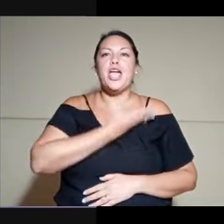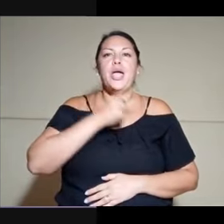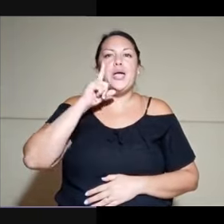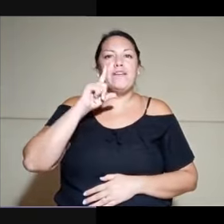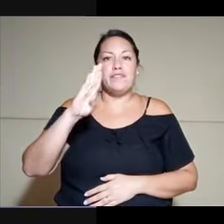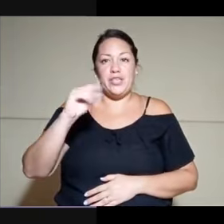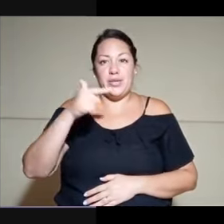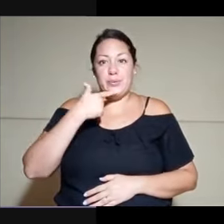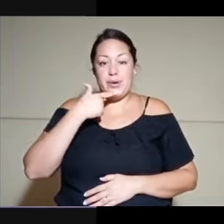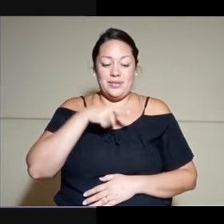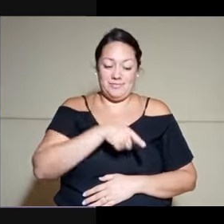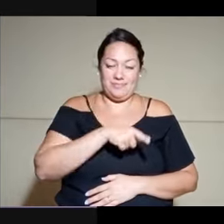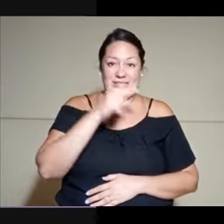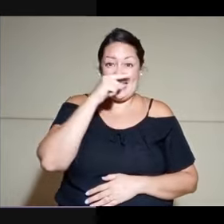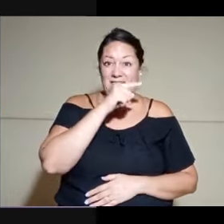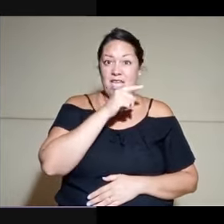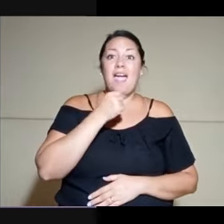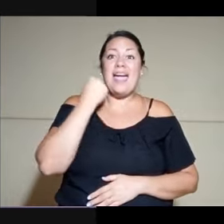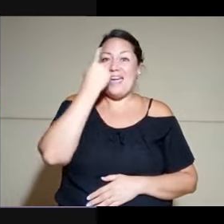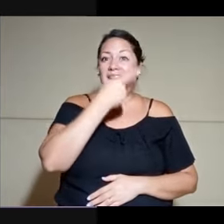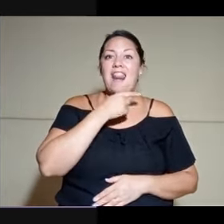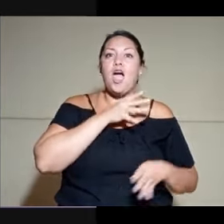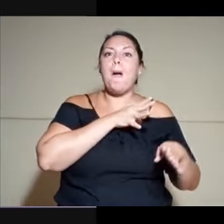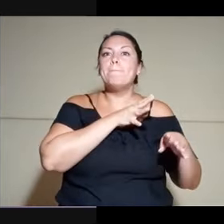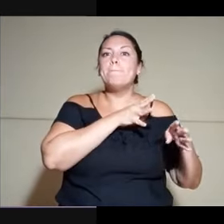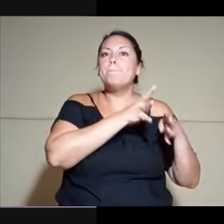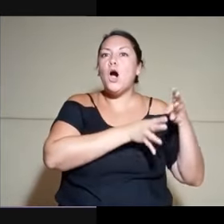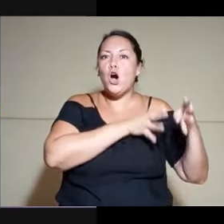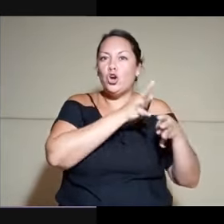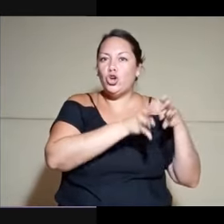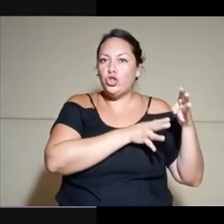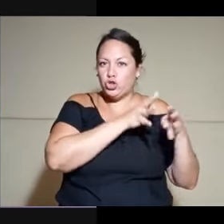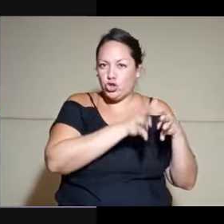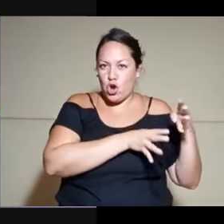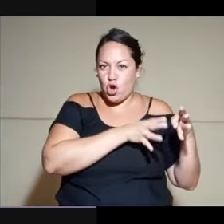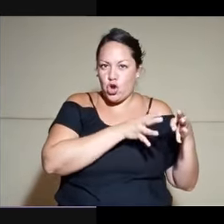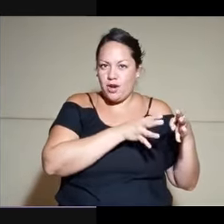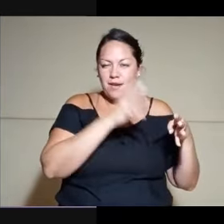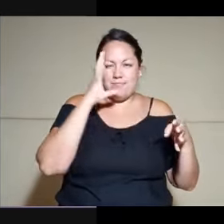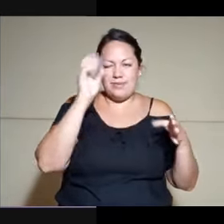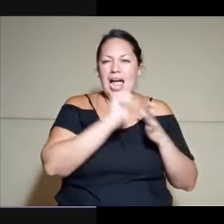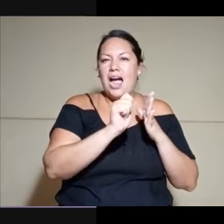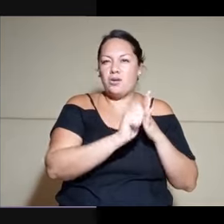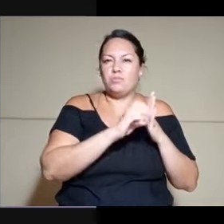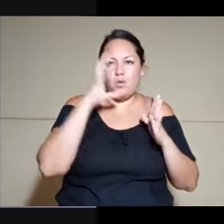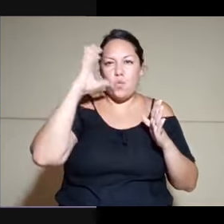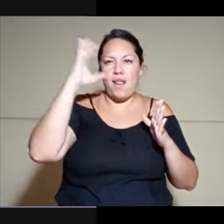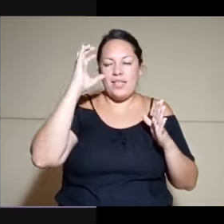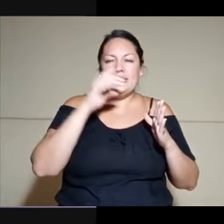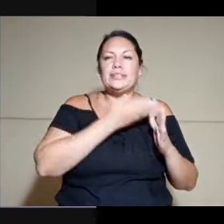parálisis faciales hay que hacer rehabilitación. Entonces la mayoría de las fibras del nervio facial son fibras motoras,